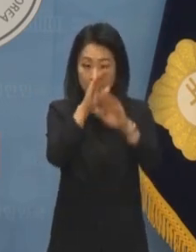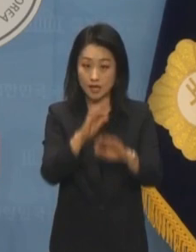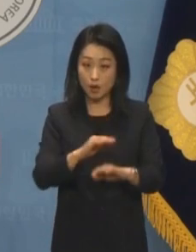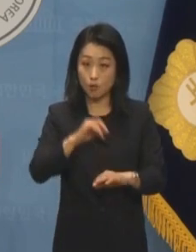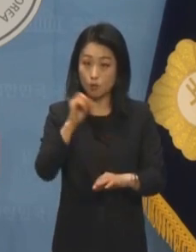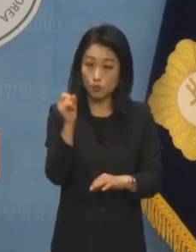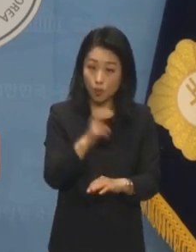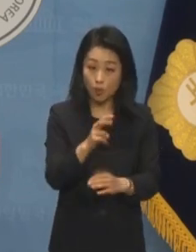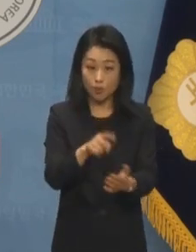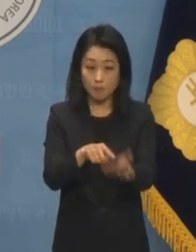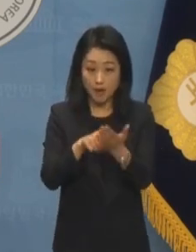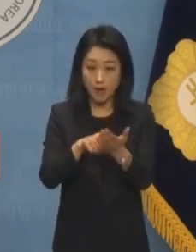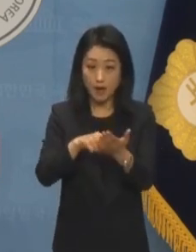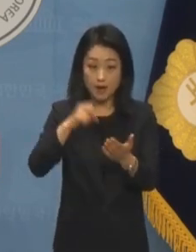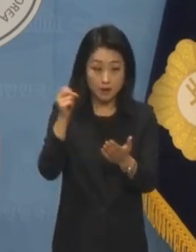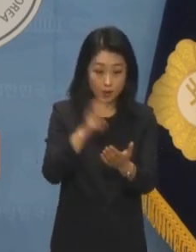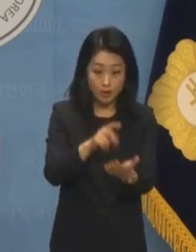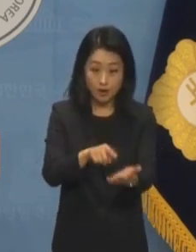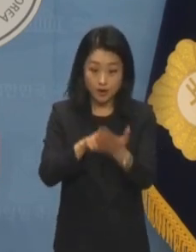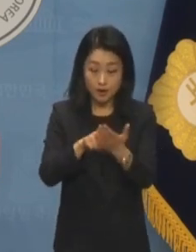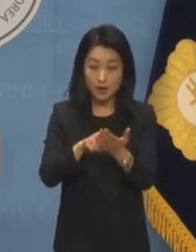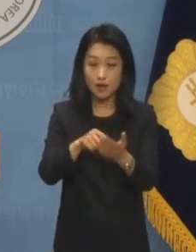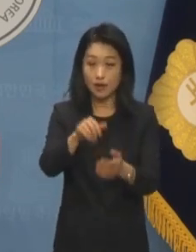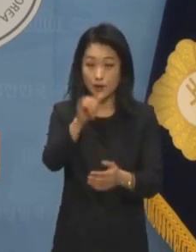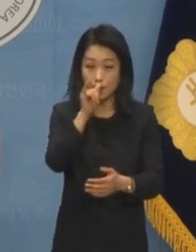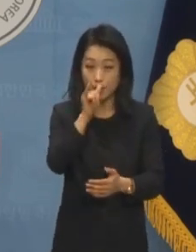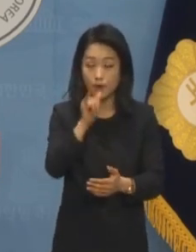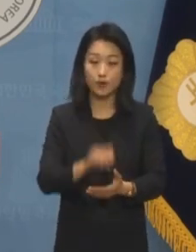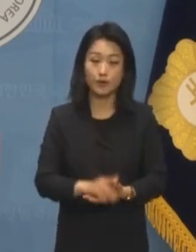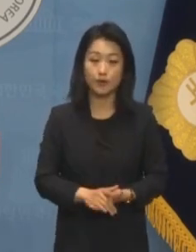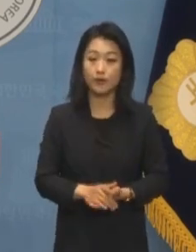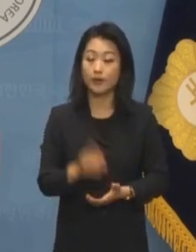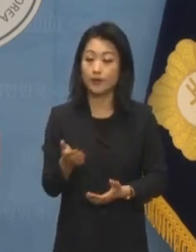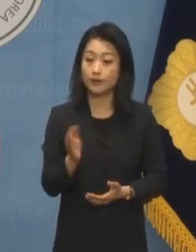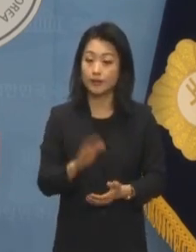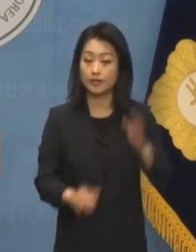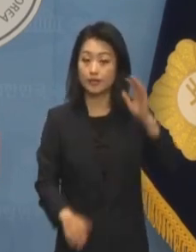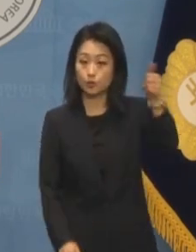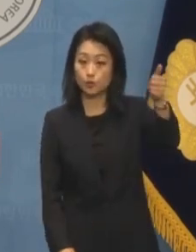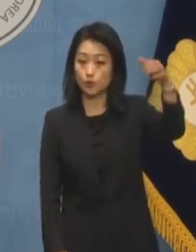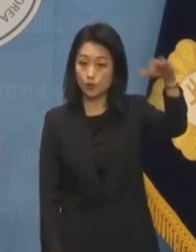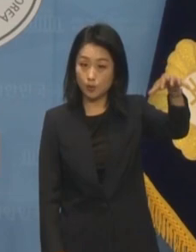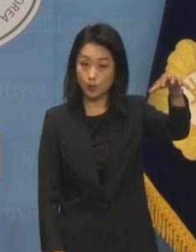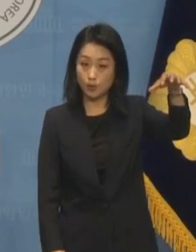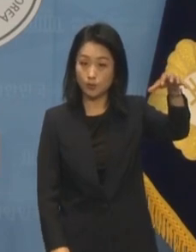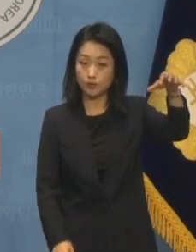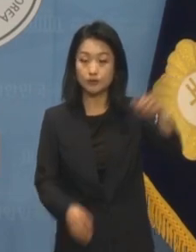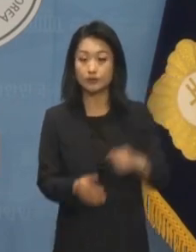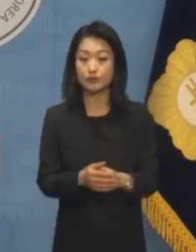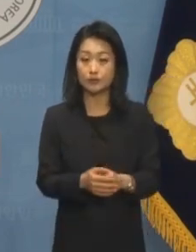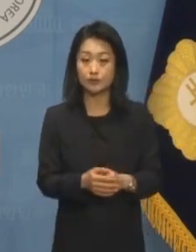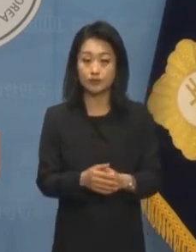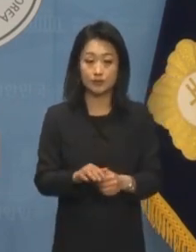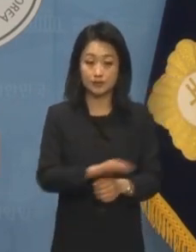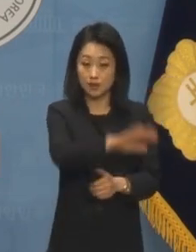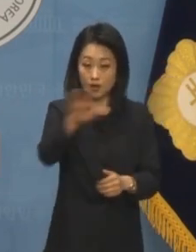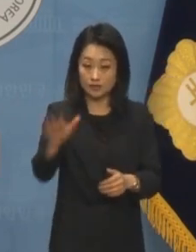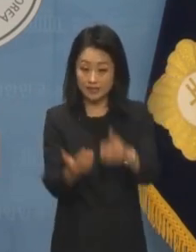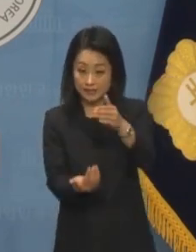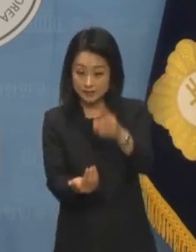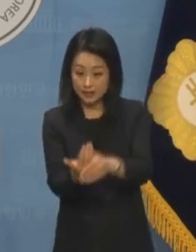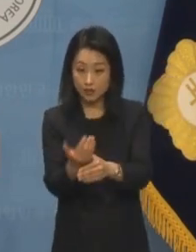끊임없는 파도처럼 밀려들고 있습니다. 그러나 대통령실과 사건 관계자들은